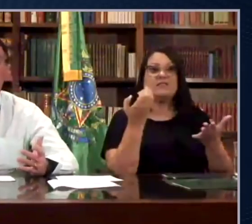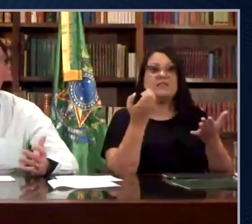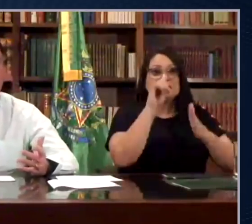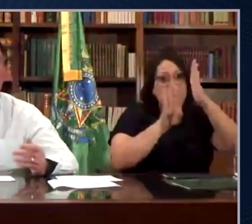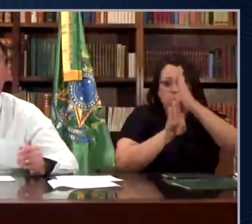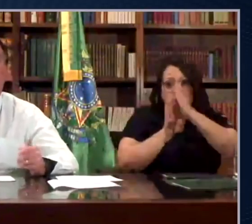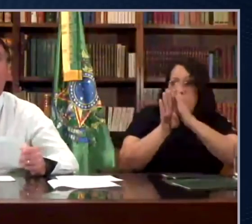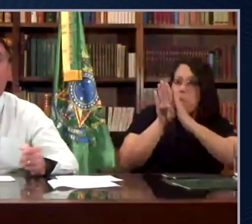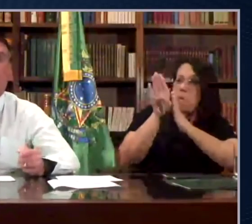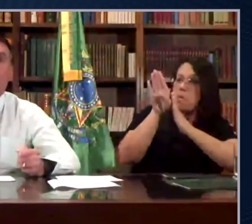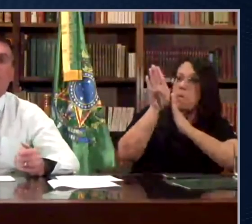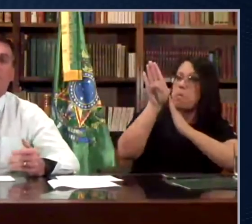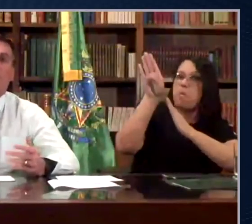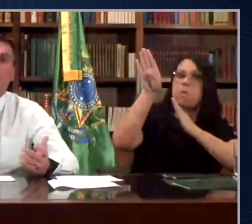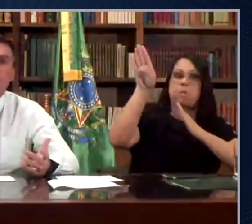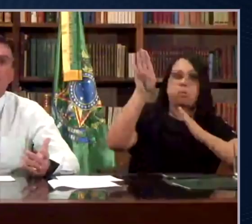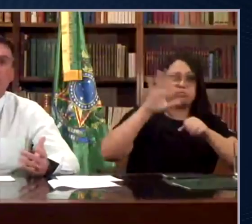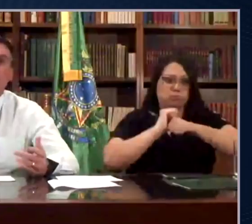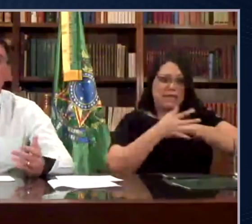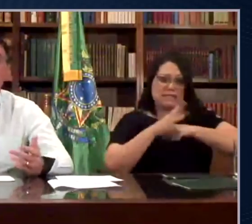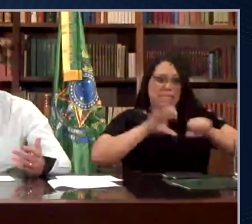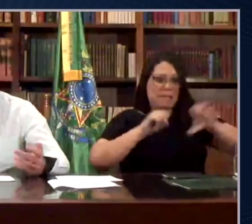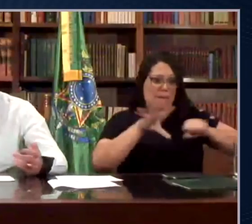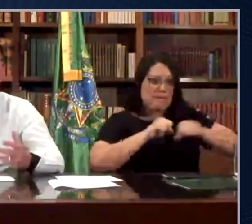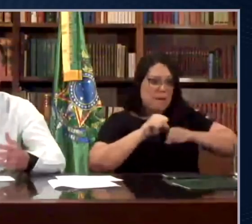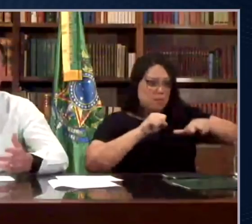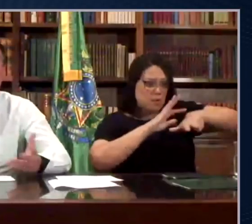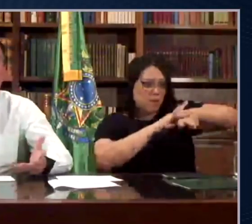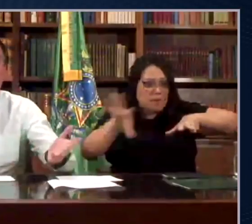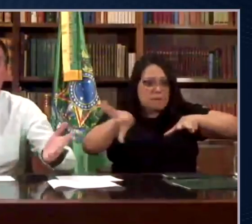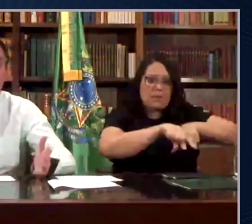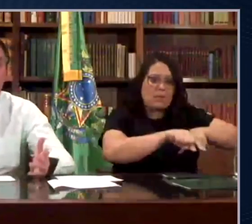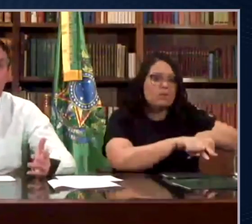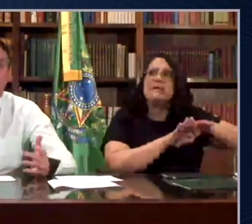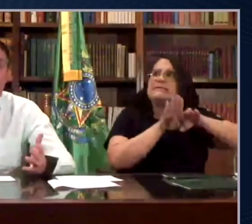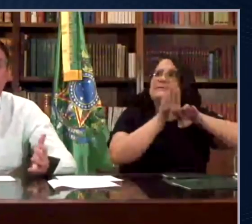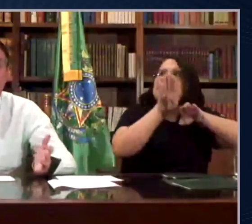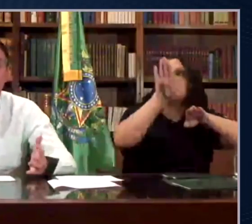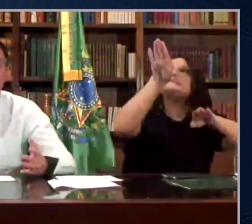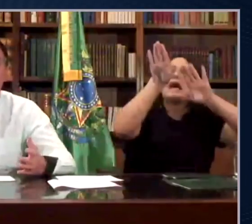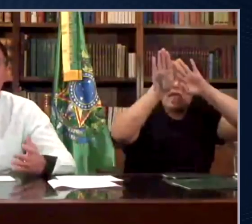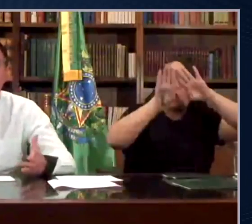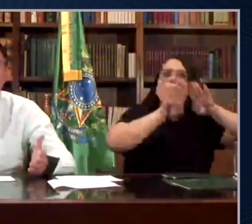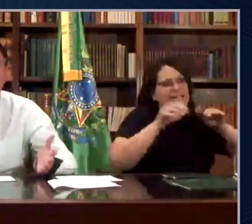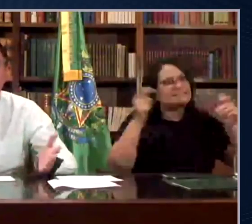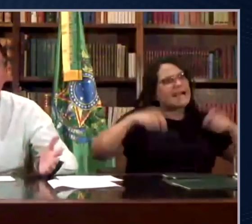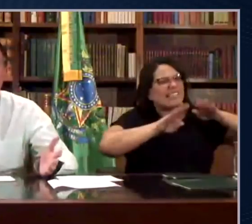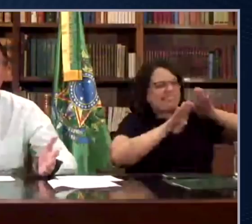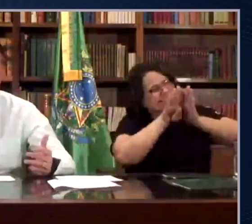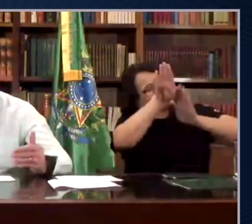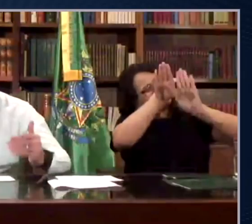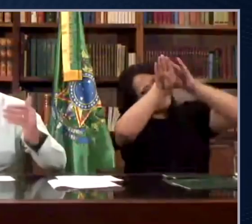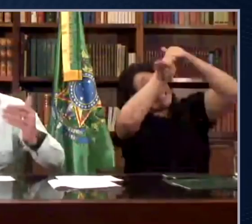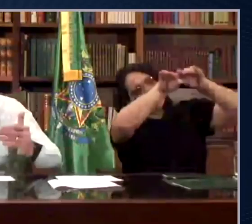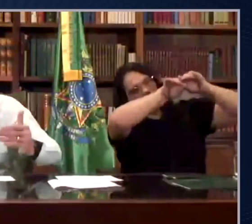curva. Agora, você não pode lutar contra essa curva de modo que você destrua empregos, que daí fica o ruim para